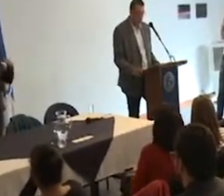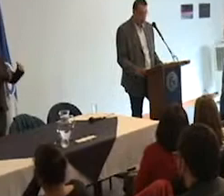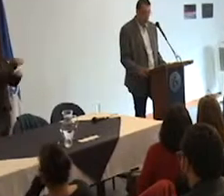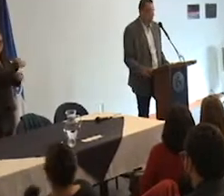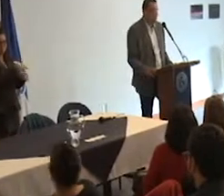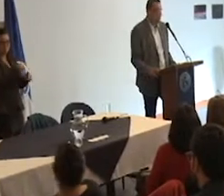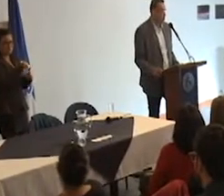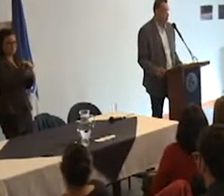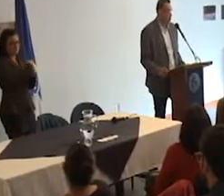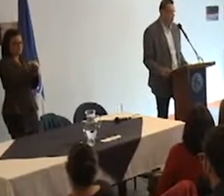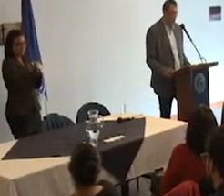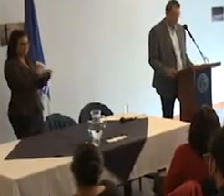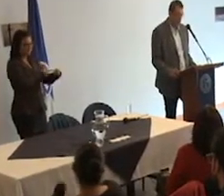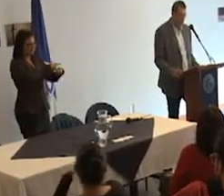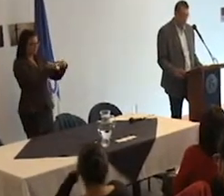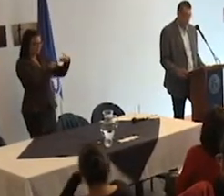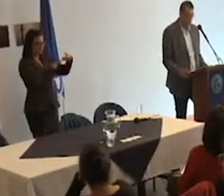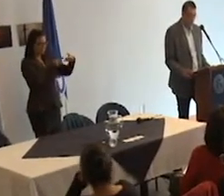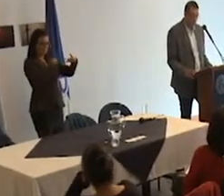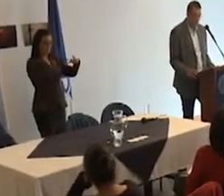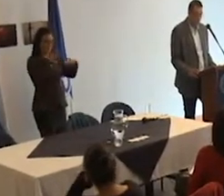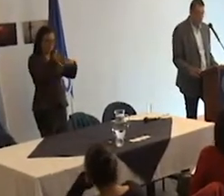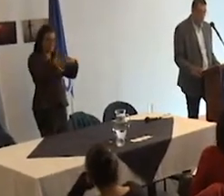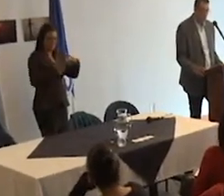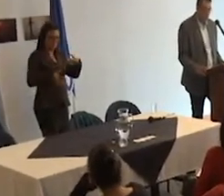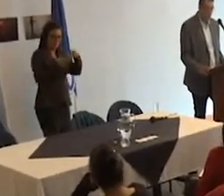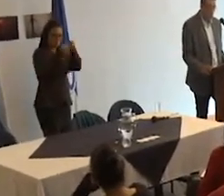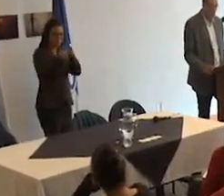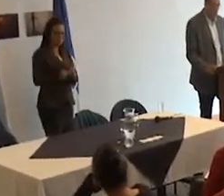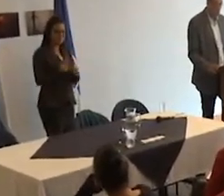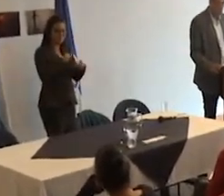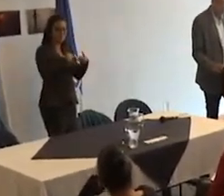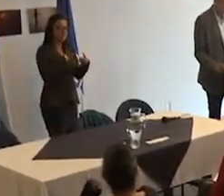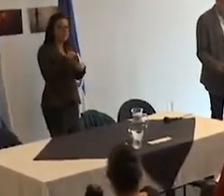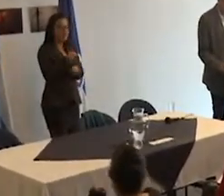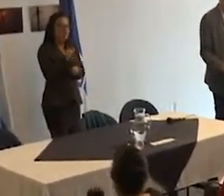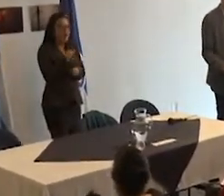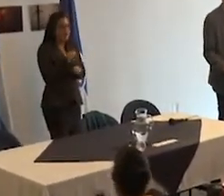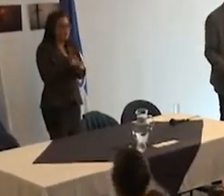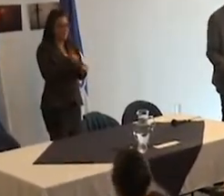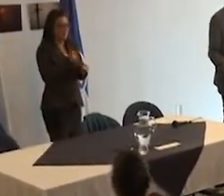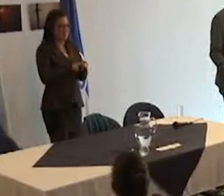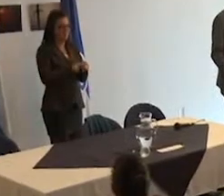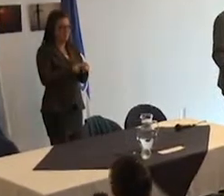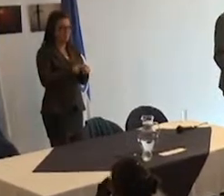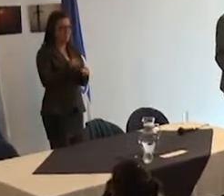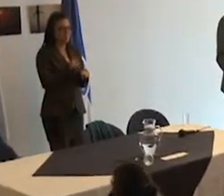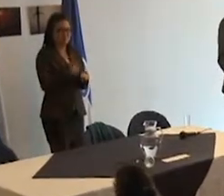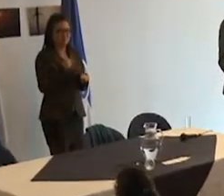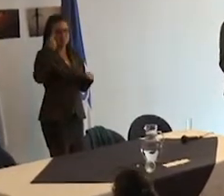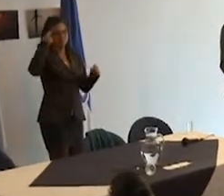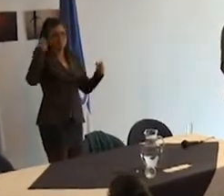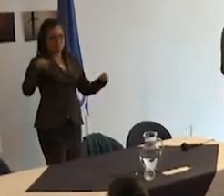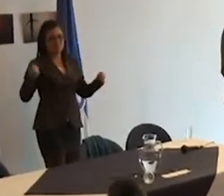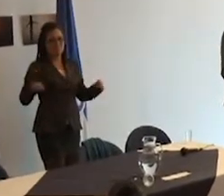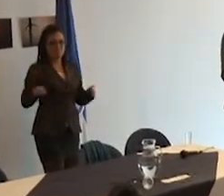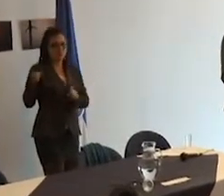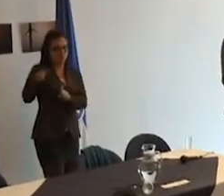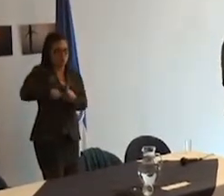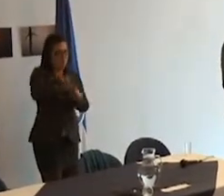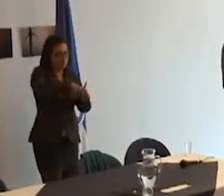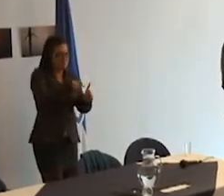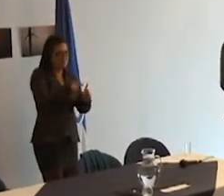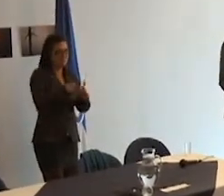sociales. Estas tres formas en las que se hace evidente la anormalidad se vuelven preocupación de muchos sujetos